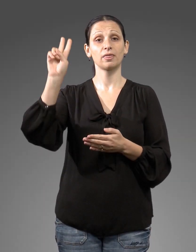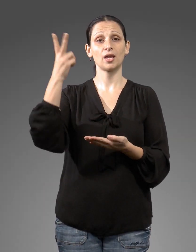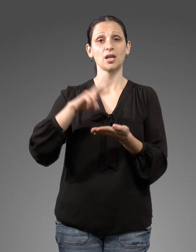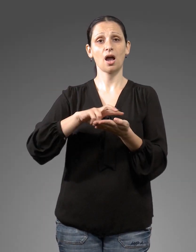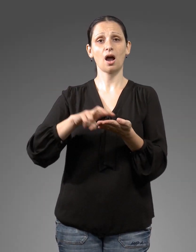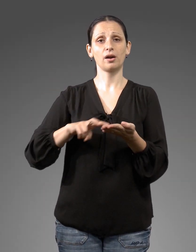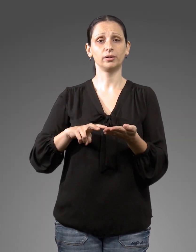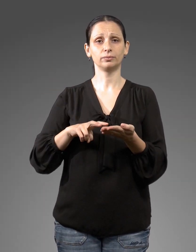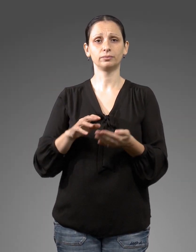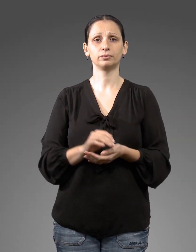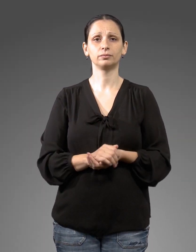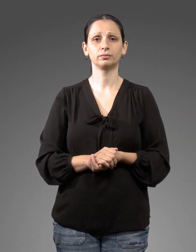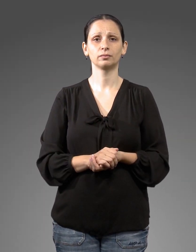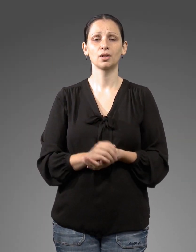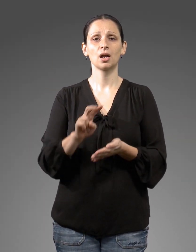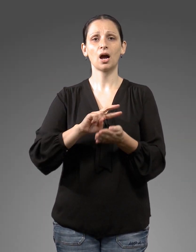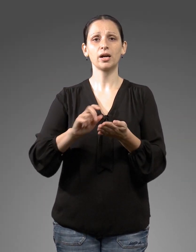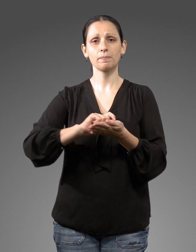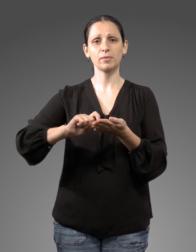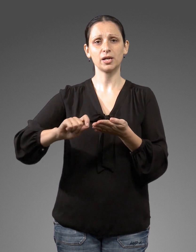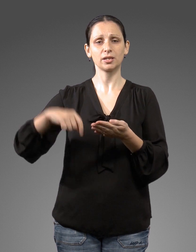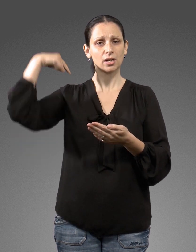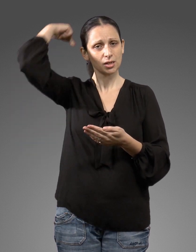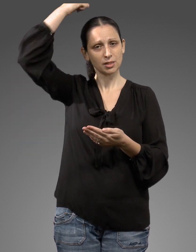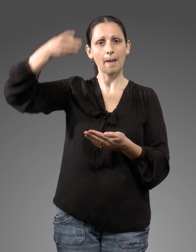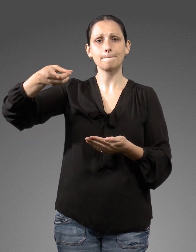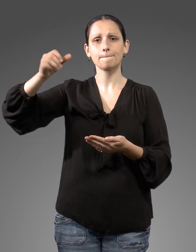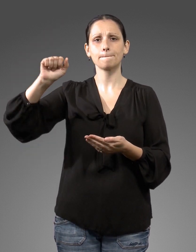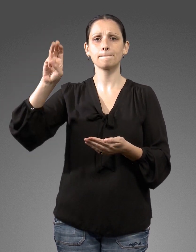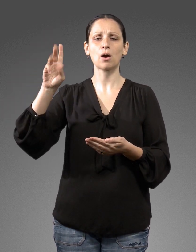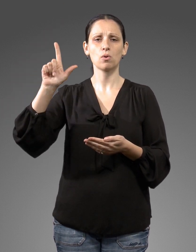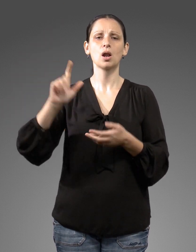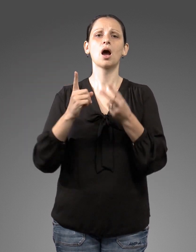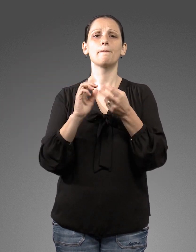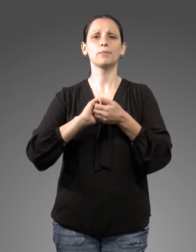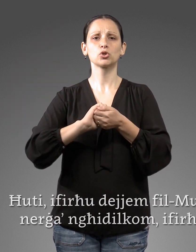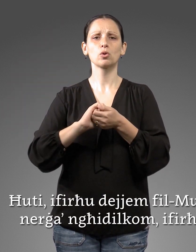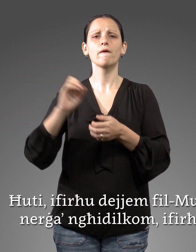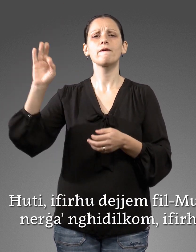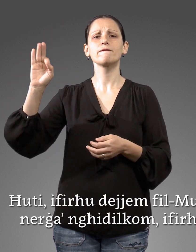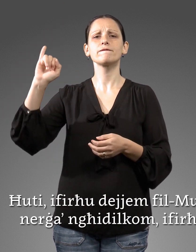Għibijru-nofsok Għar jimill l-trata San Paul Għabboslu li l-Filippin Għuti